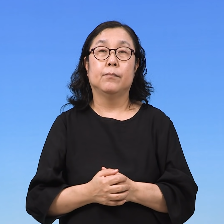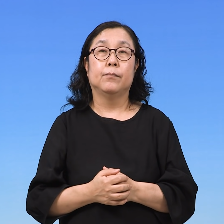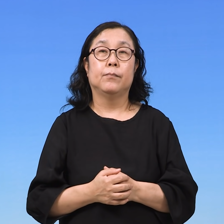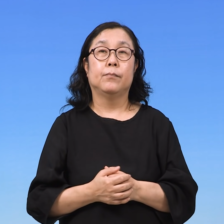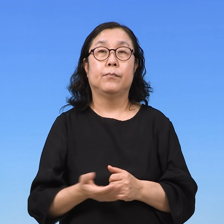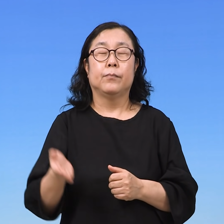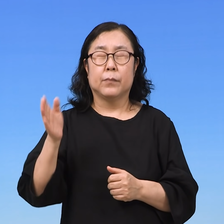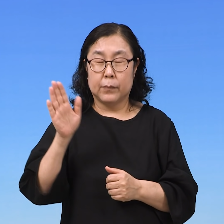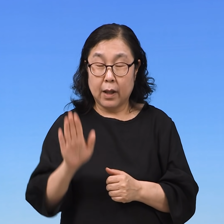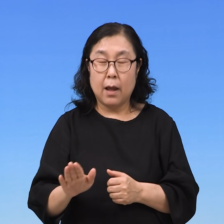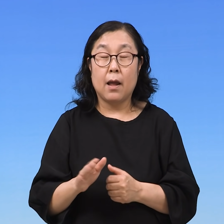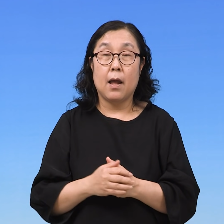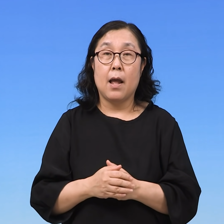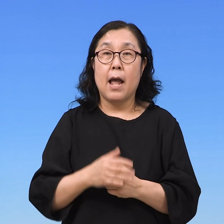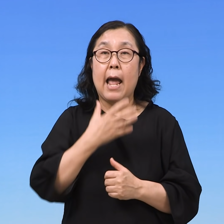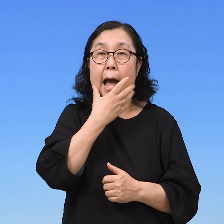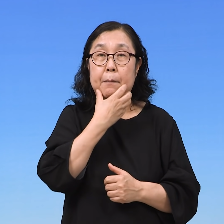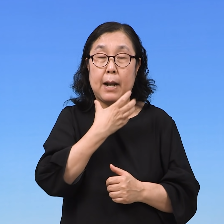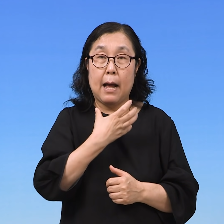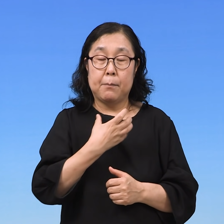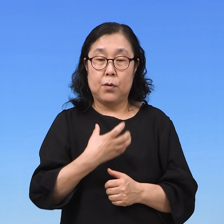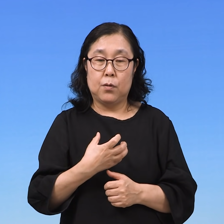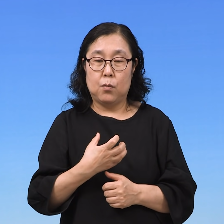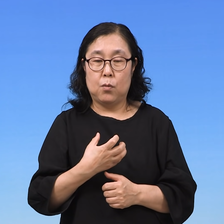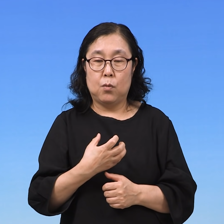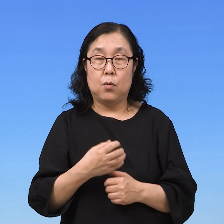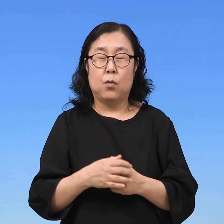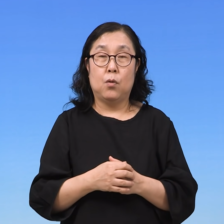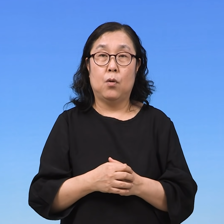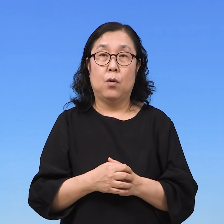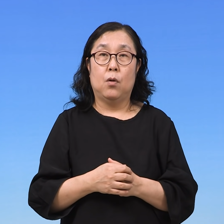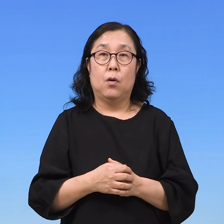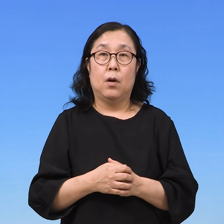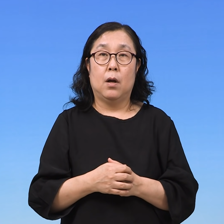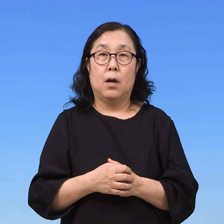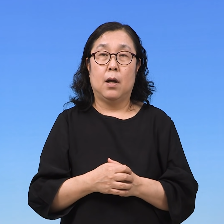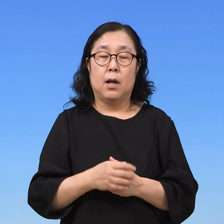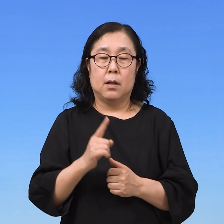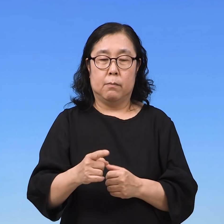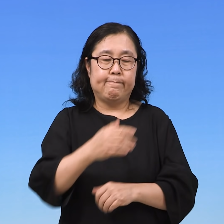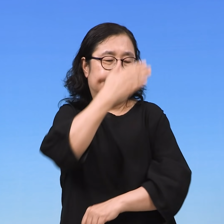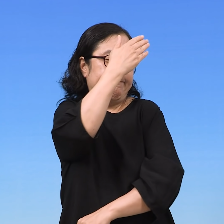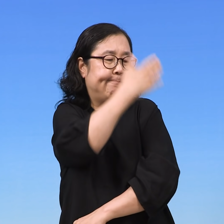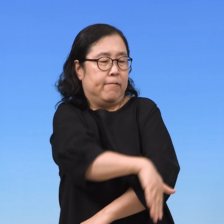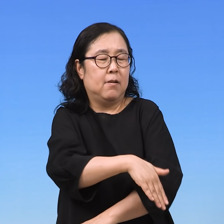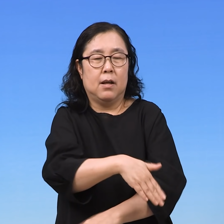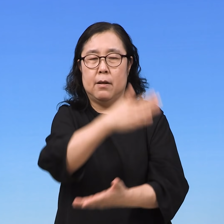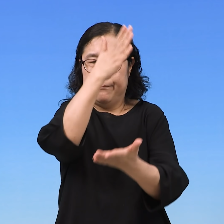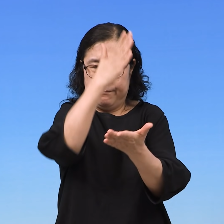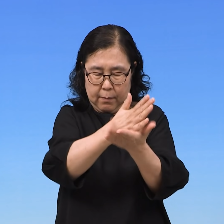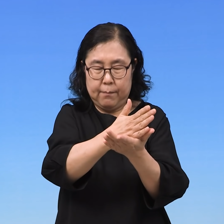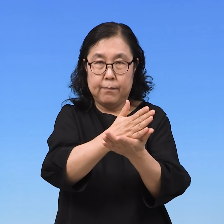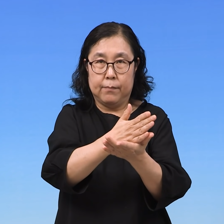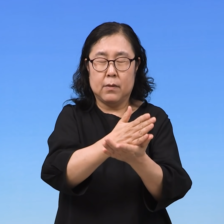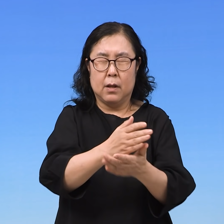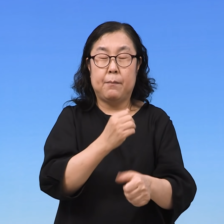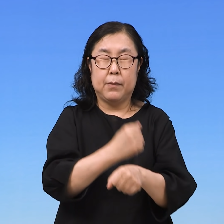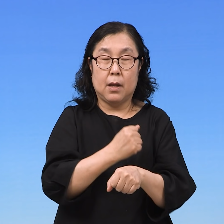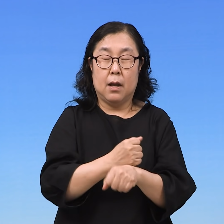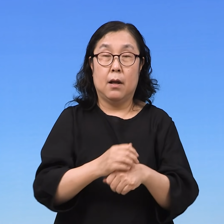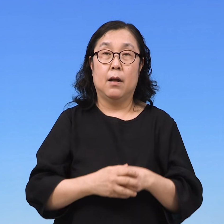제안을 하거든요. 그랬더니요, 아브라함이요, 또 냉정한 면이 있네요. 이런 지하에 거절해요. 그